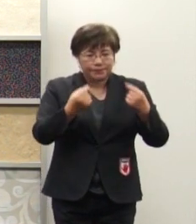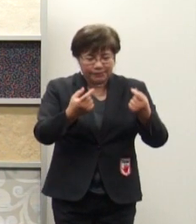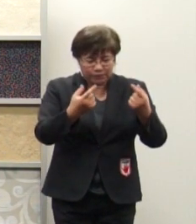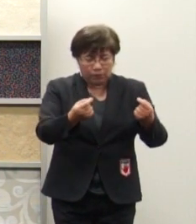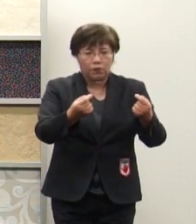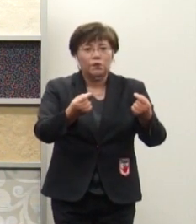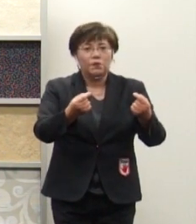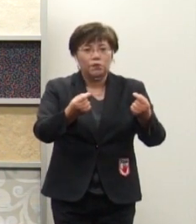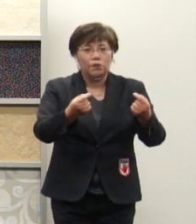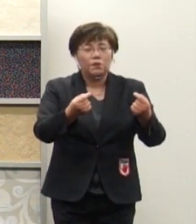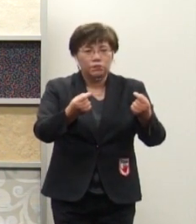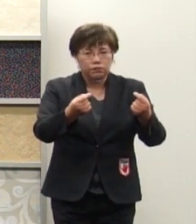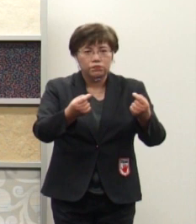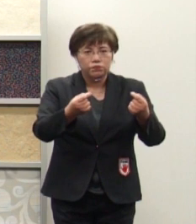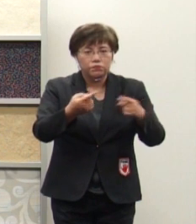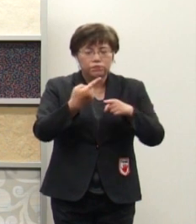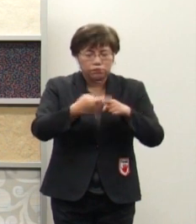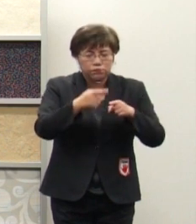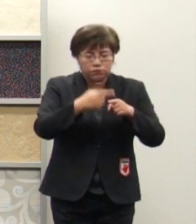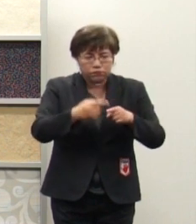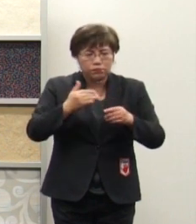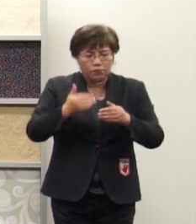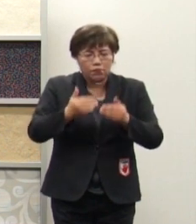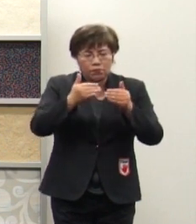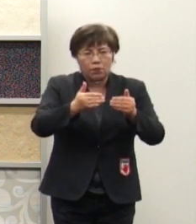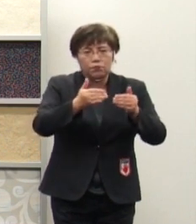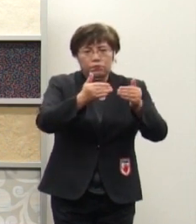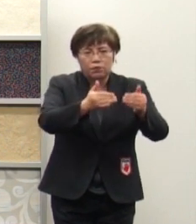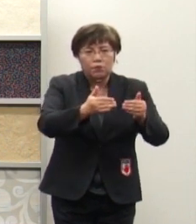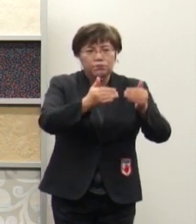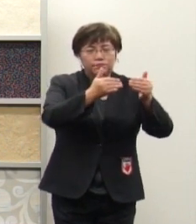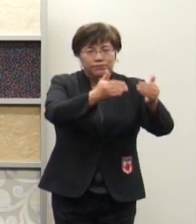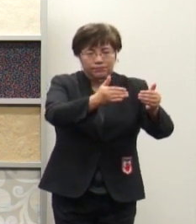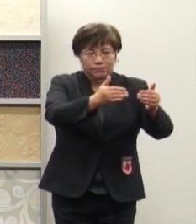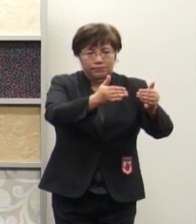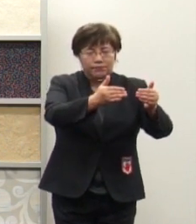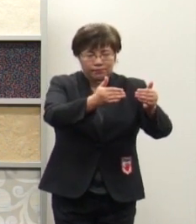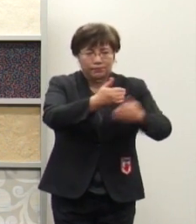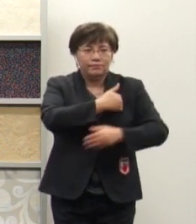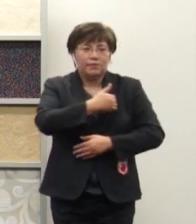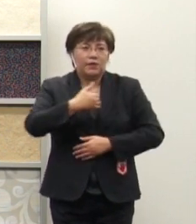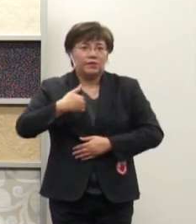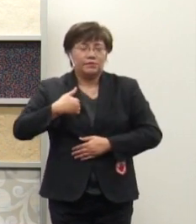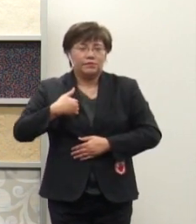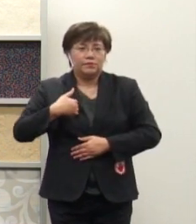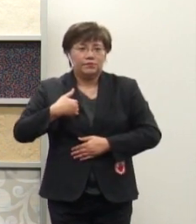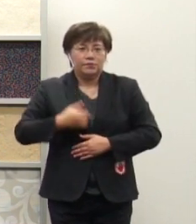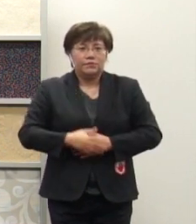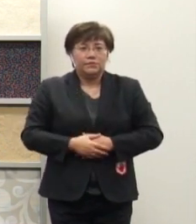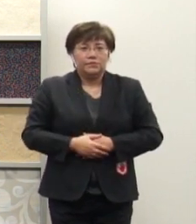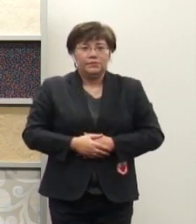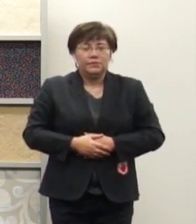階的に歩みを進めていくことが許される水準だろうと考えております。